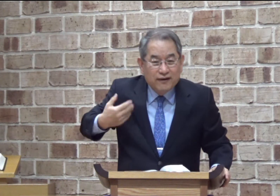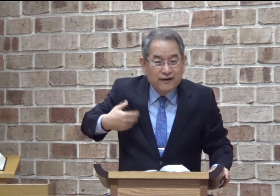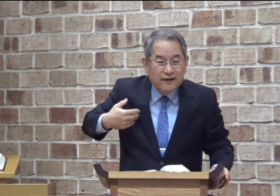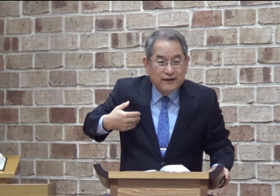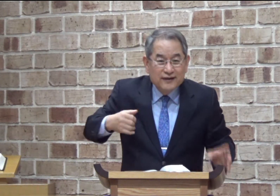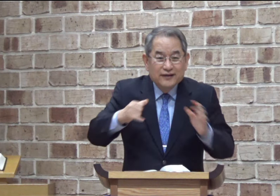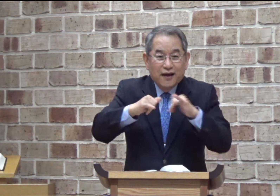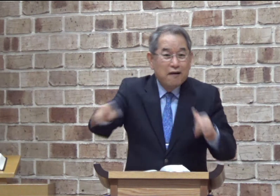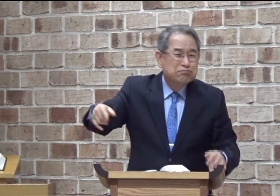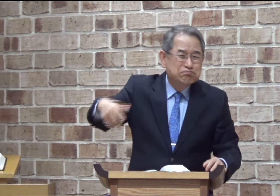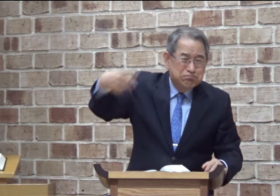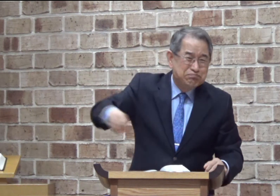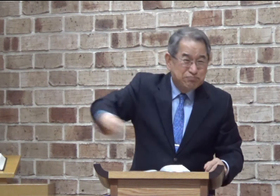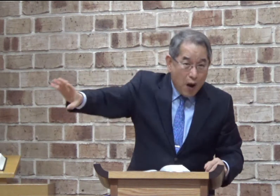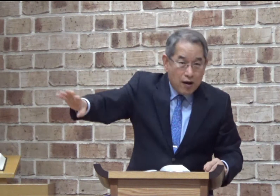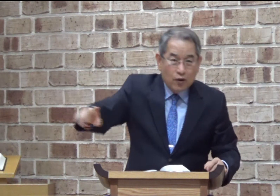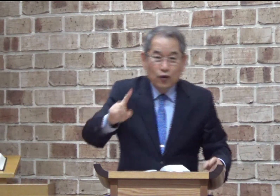그런데 어떤 사람은 그걸 가져갔습니다.